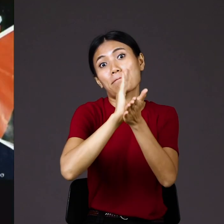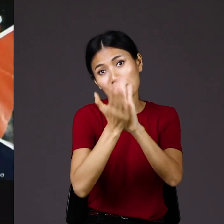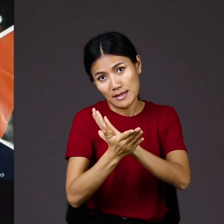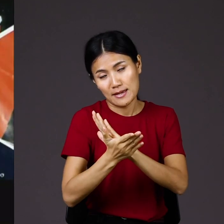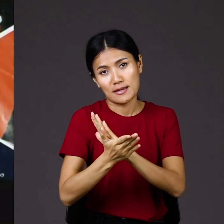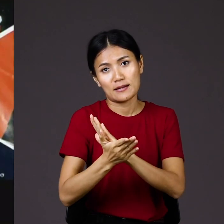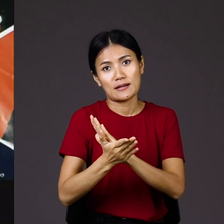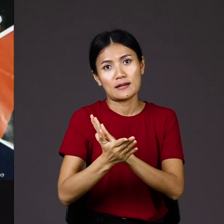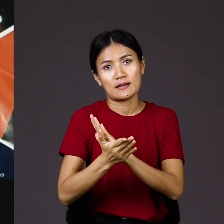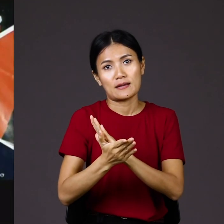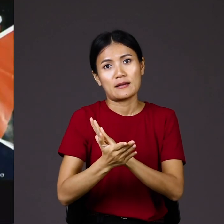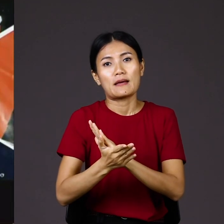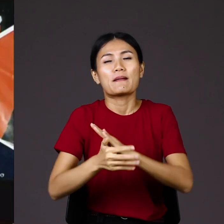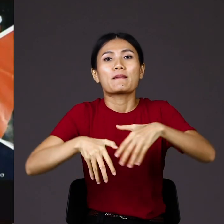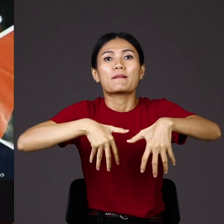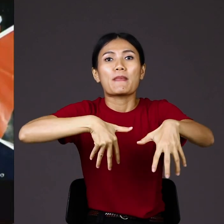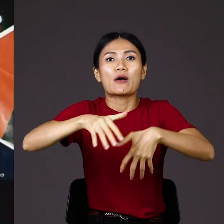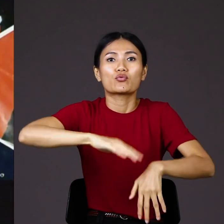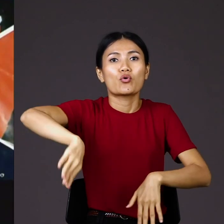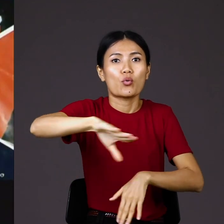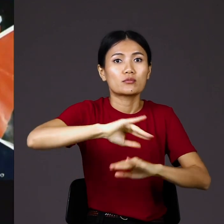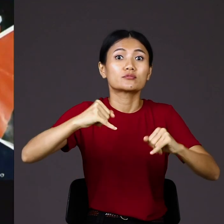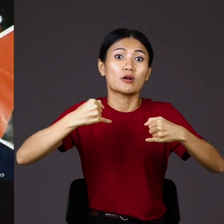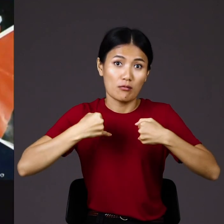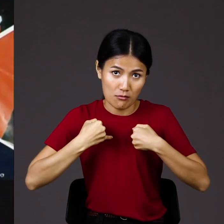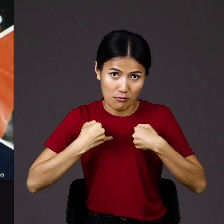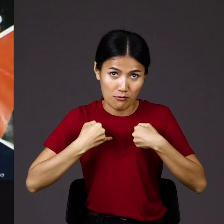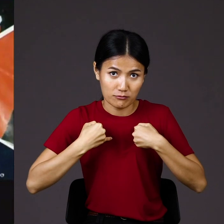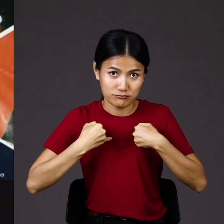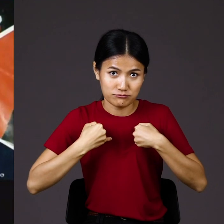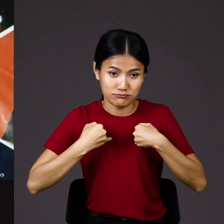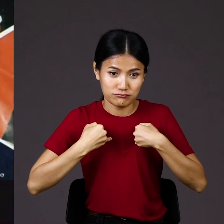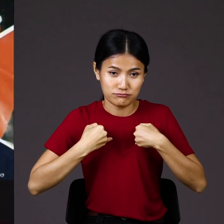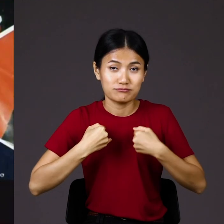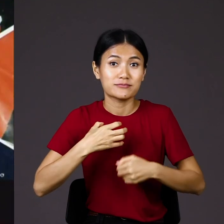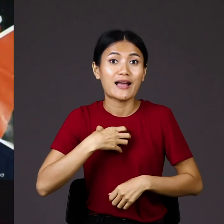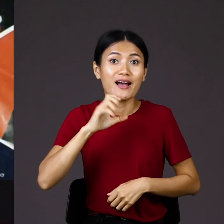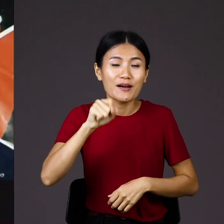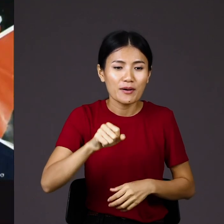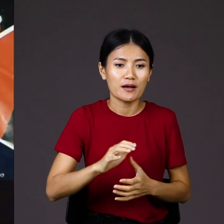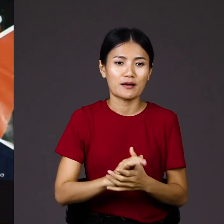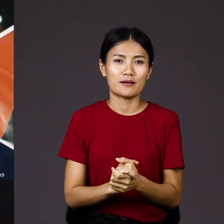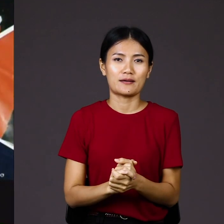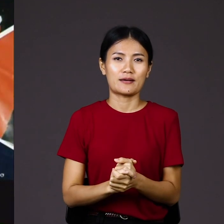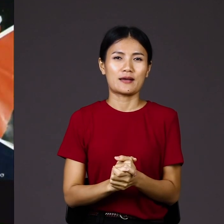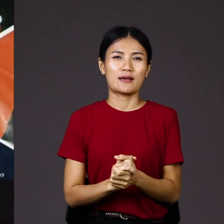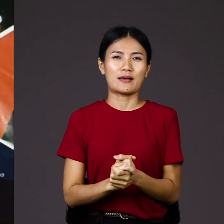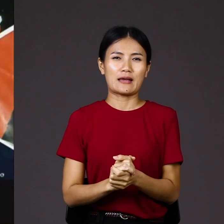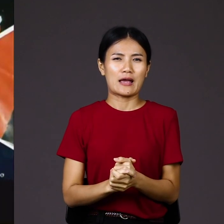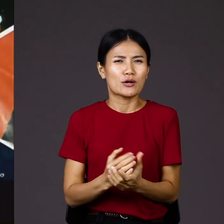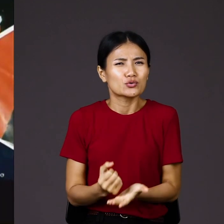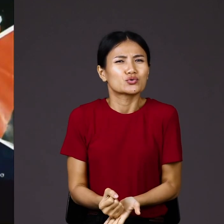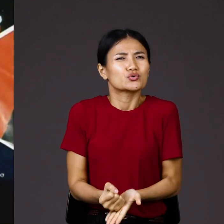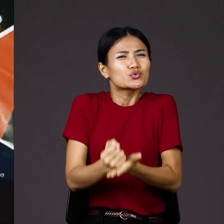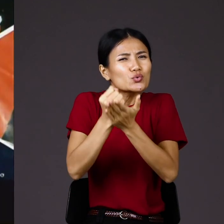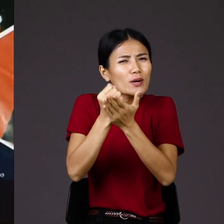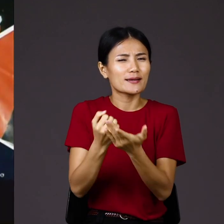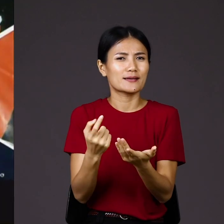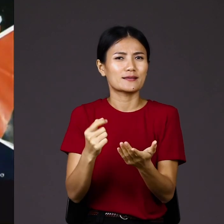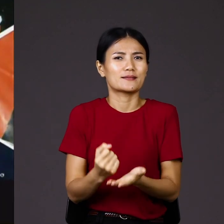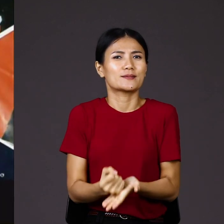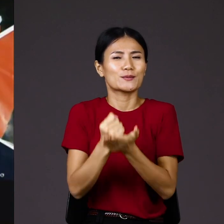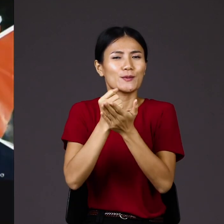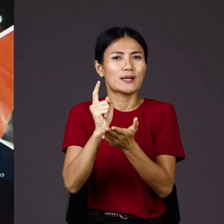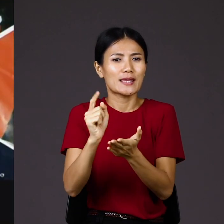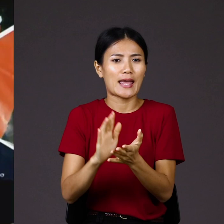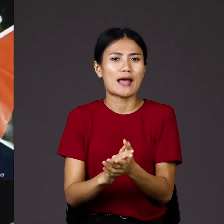การประเทศไทยที่ประชาชนทุกคนเป็นเจ้าของประเทศร่วมกันท่านจะได้เป็นส่วนหนึ่งของการเดินท